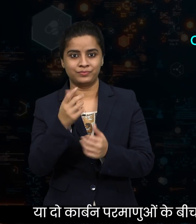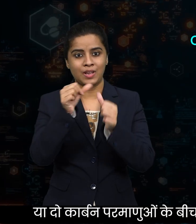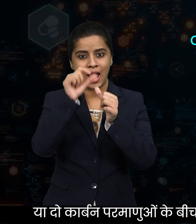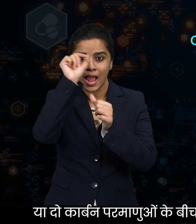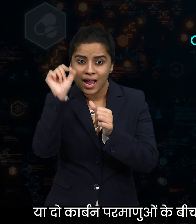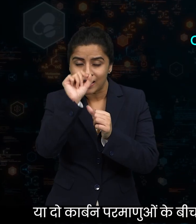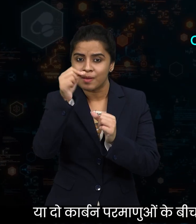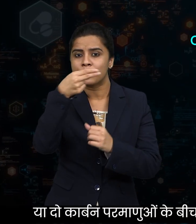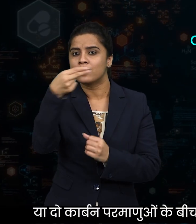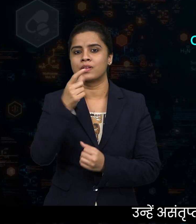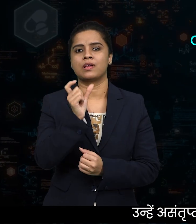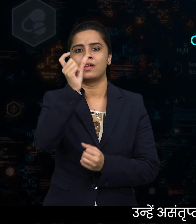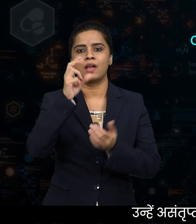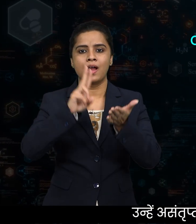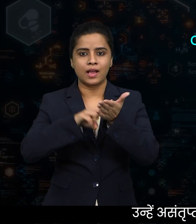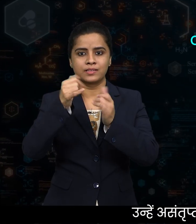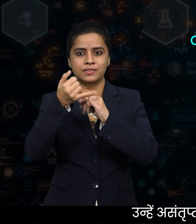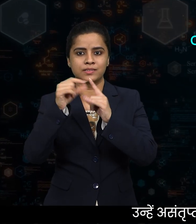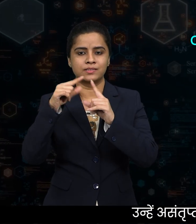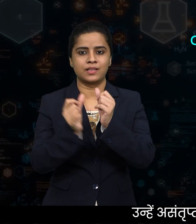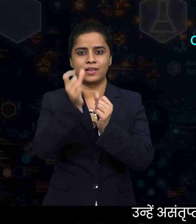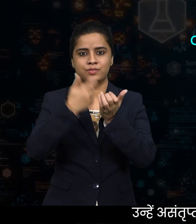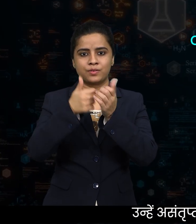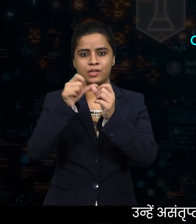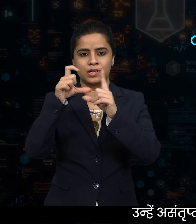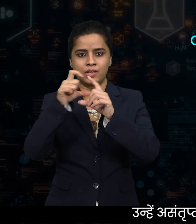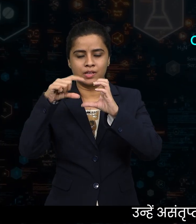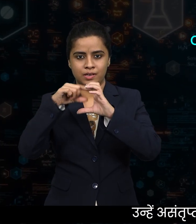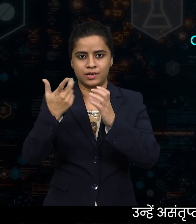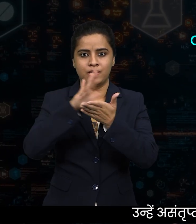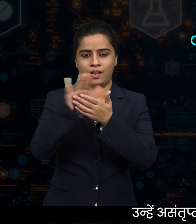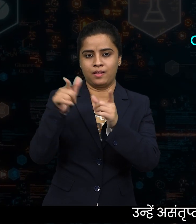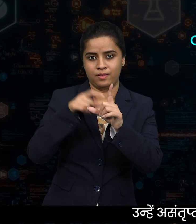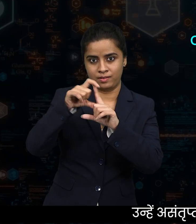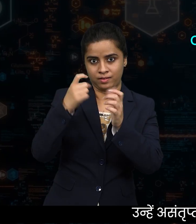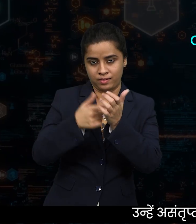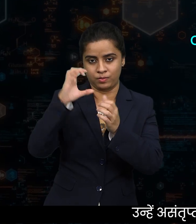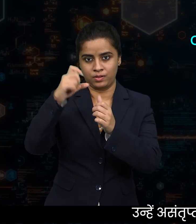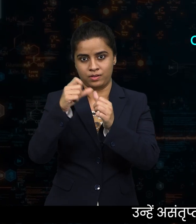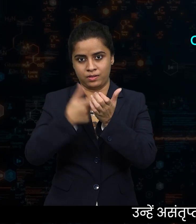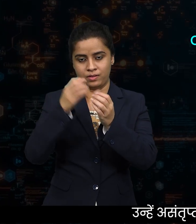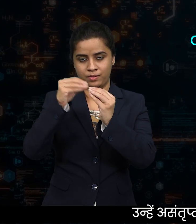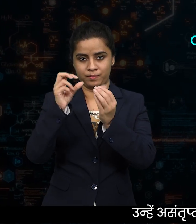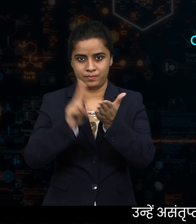C=C होता है, उन्हें असंतृप्त हाइड्रोकार्बन कहा जाता है।